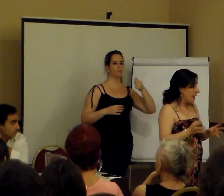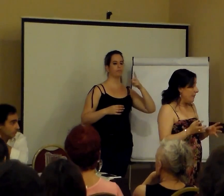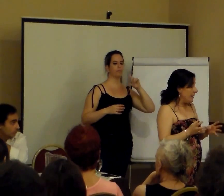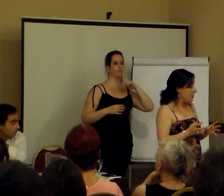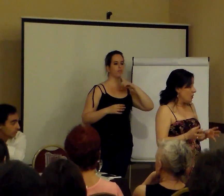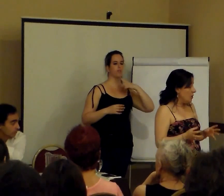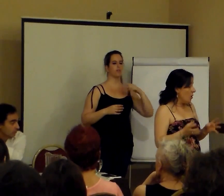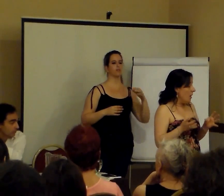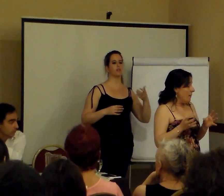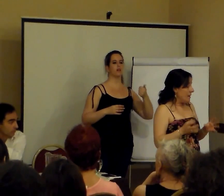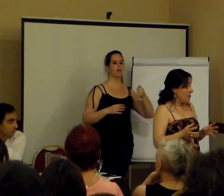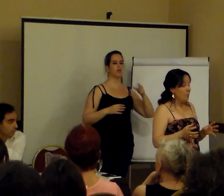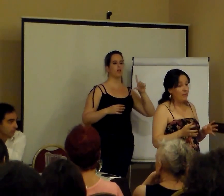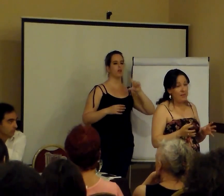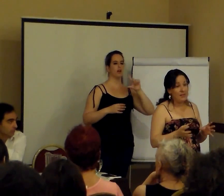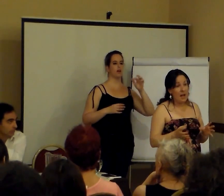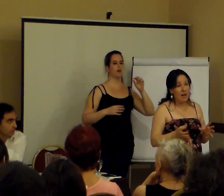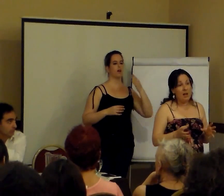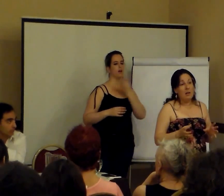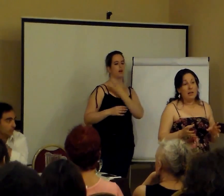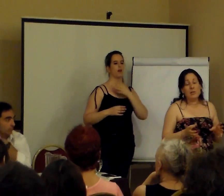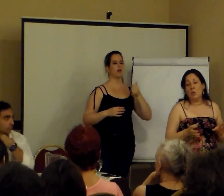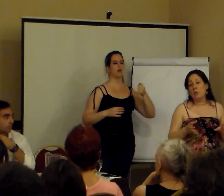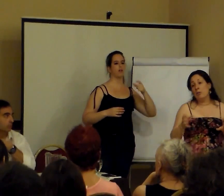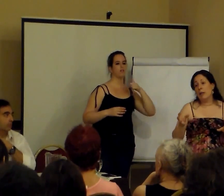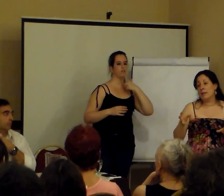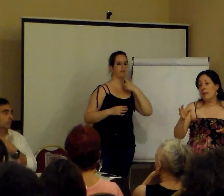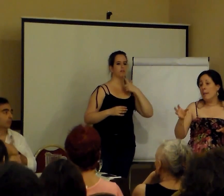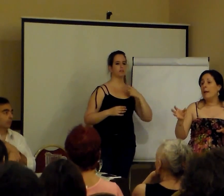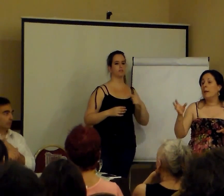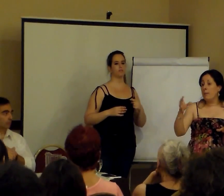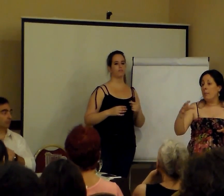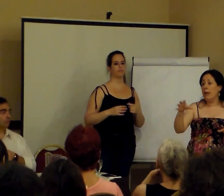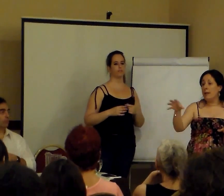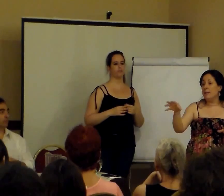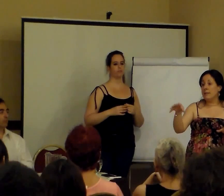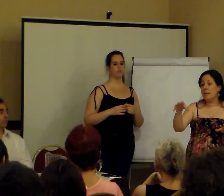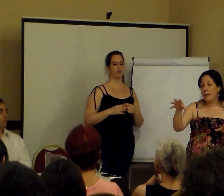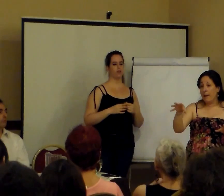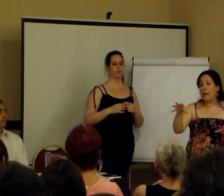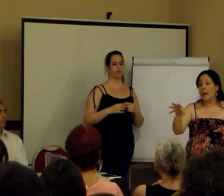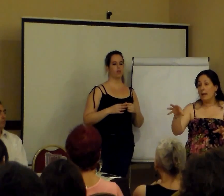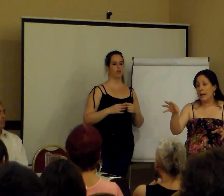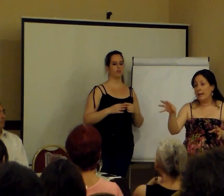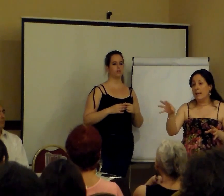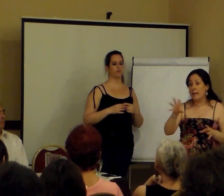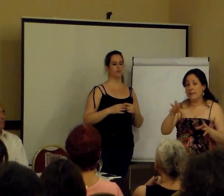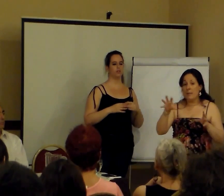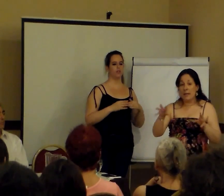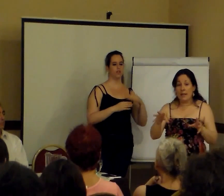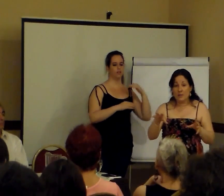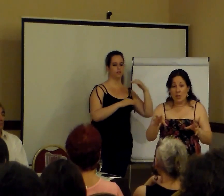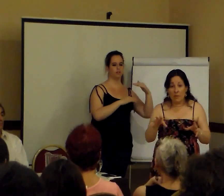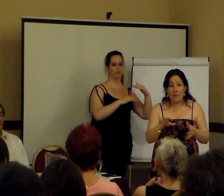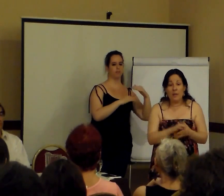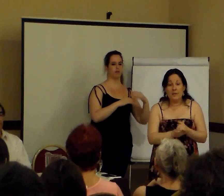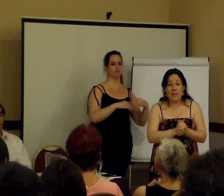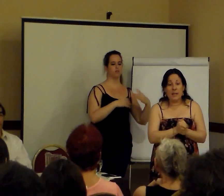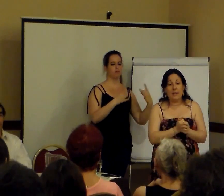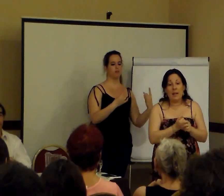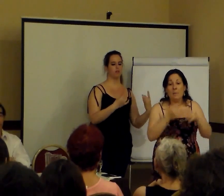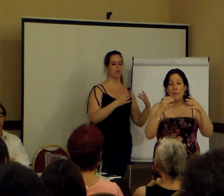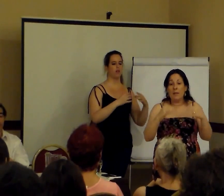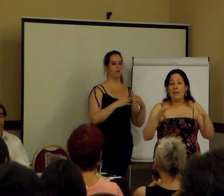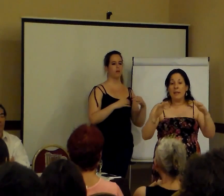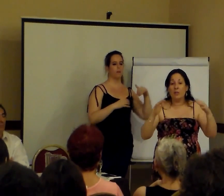son de una etapa de sueño más superficial, que son las etapas que por ahí se trabaja la gente que hace meditación,